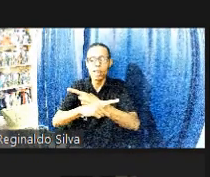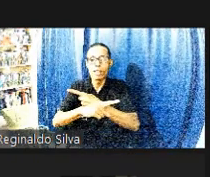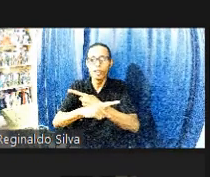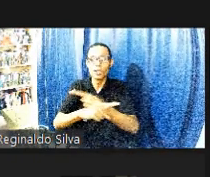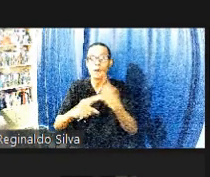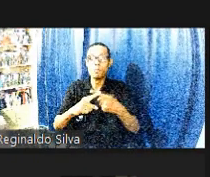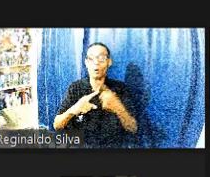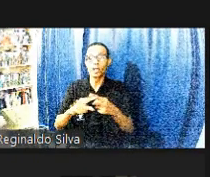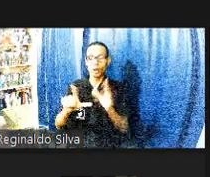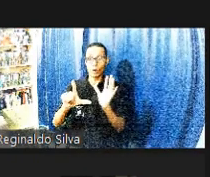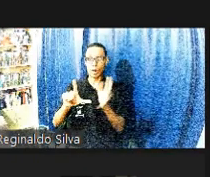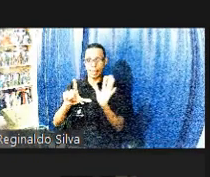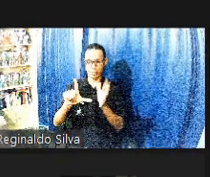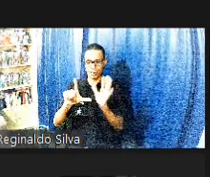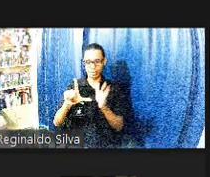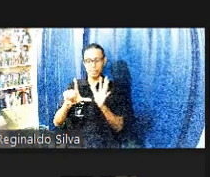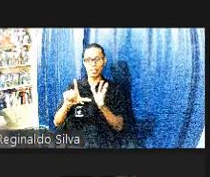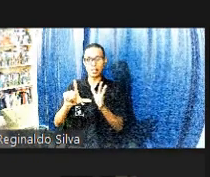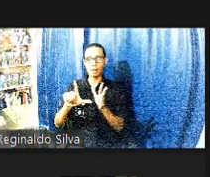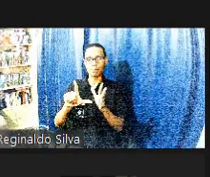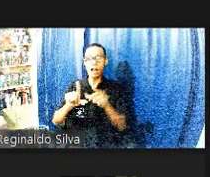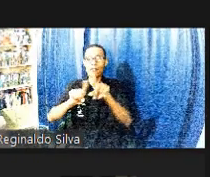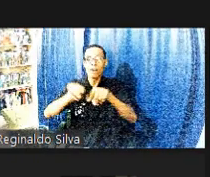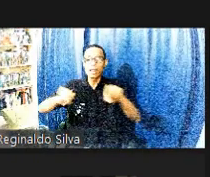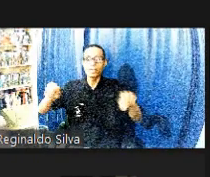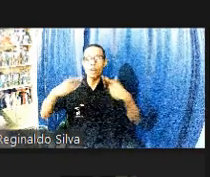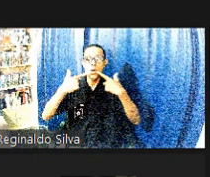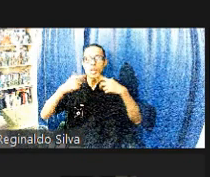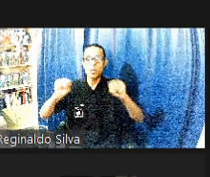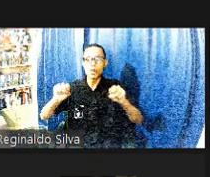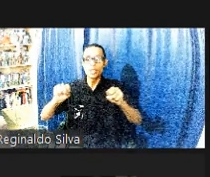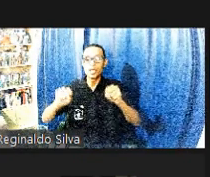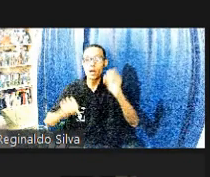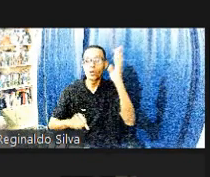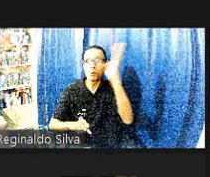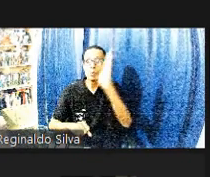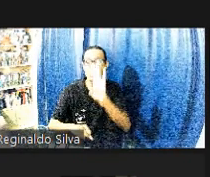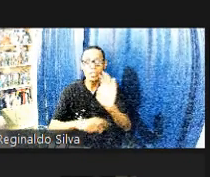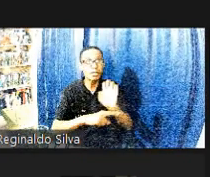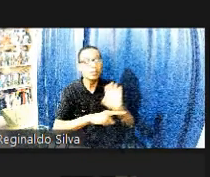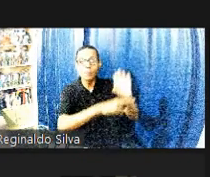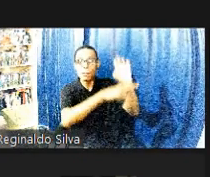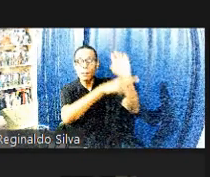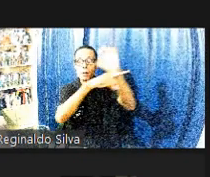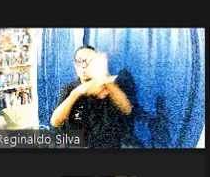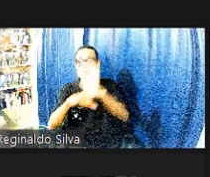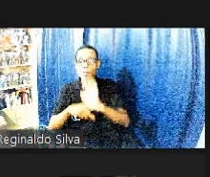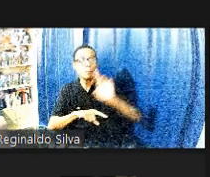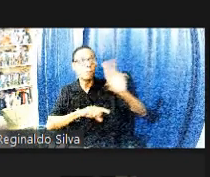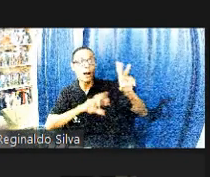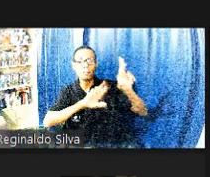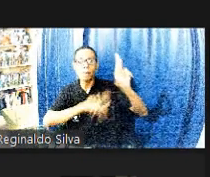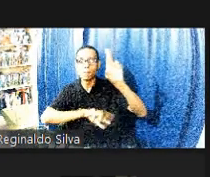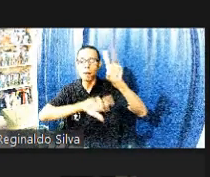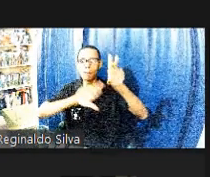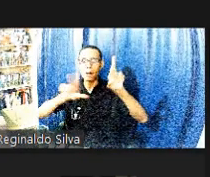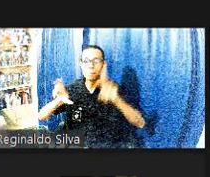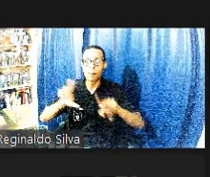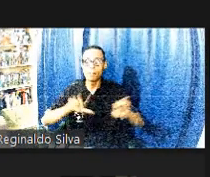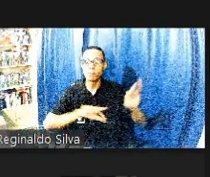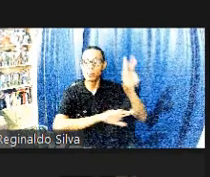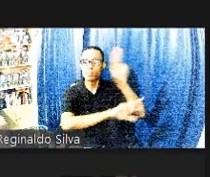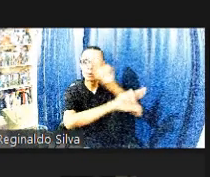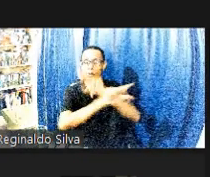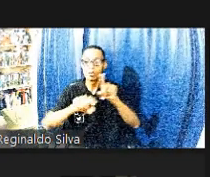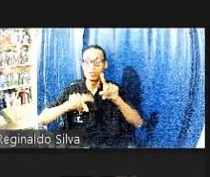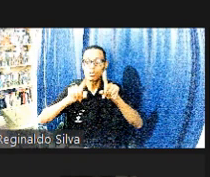muito grande, muitos não conhecem os sinais de outros estados ou cidades, realmente, né? Regionalismo,